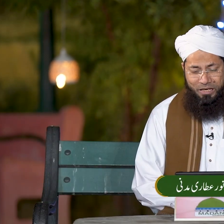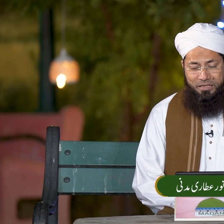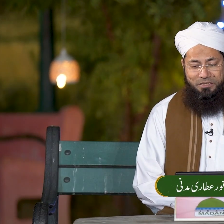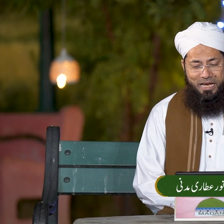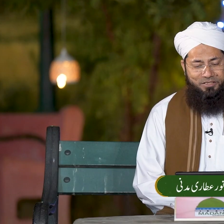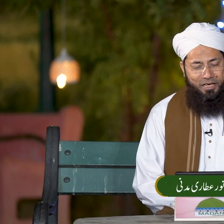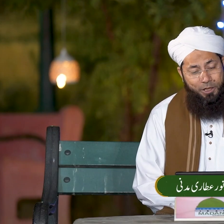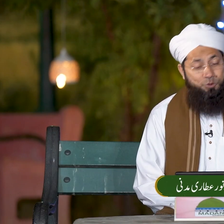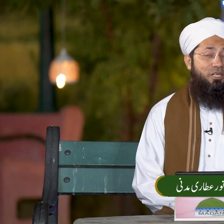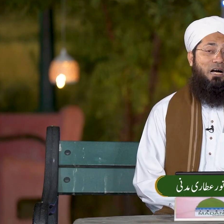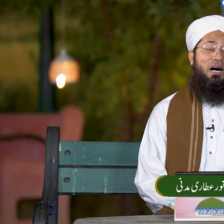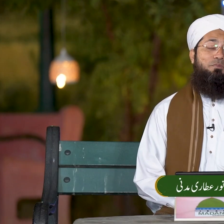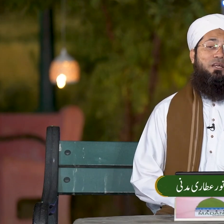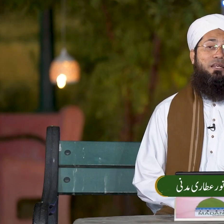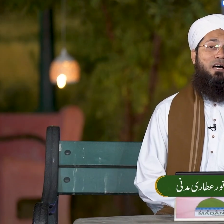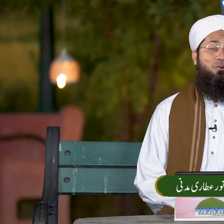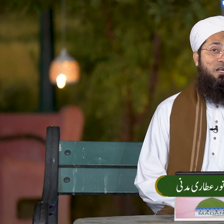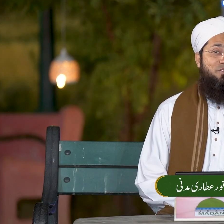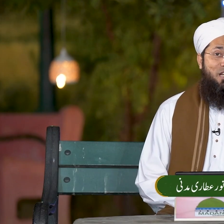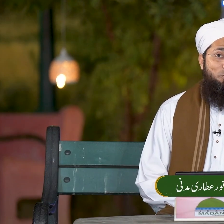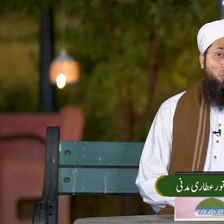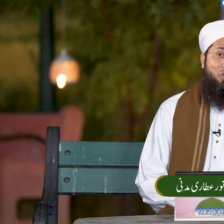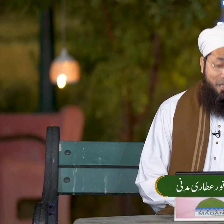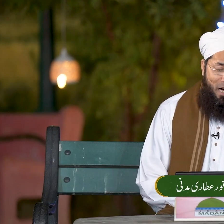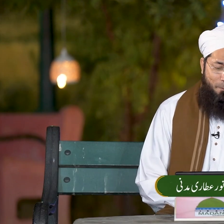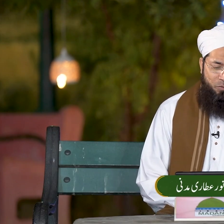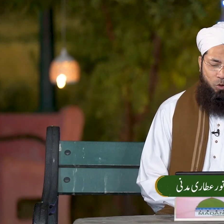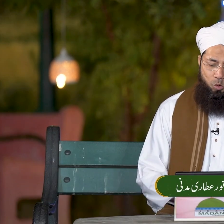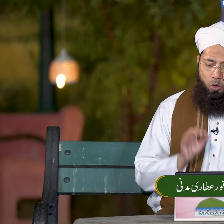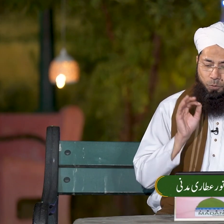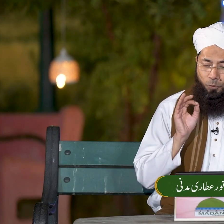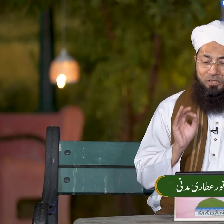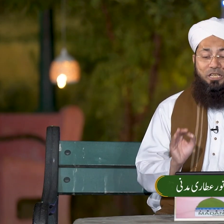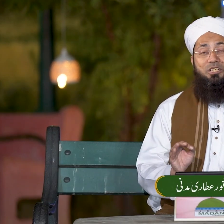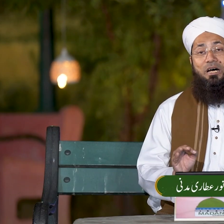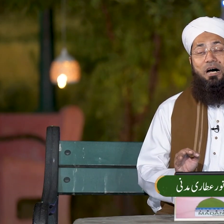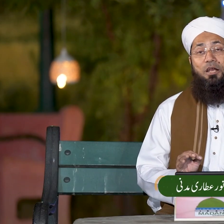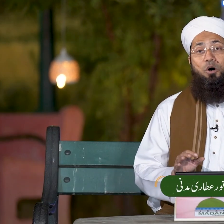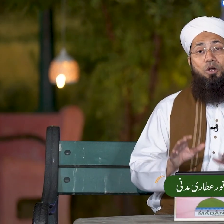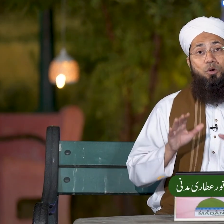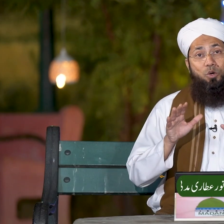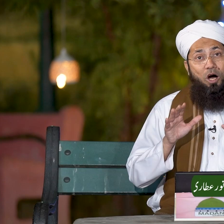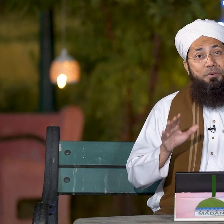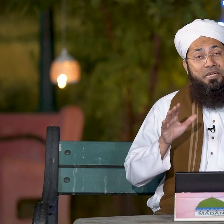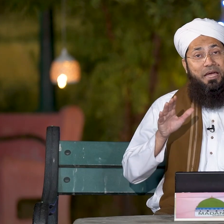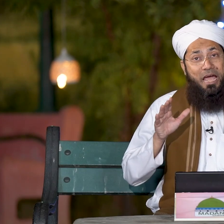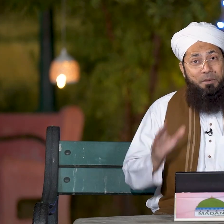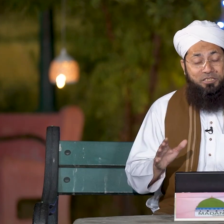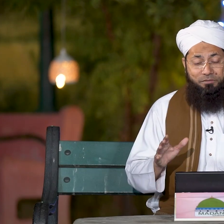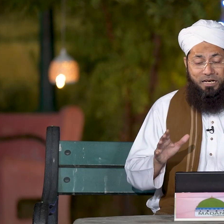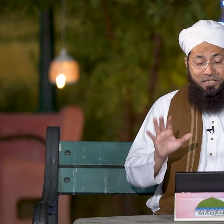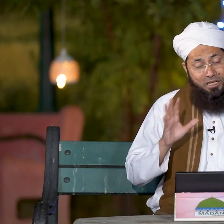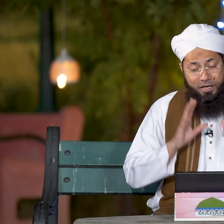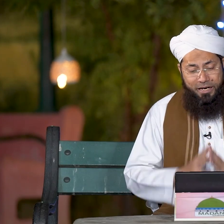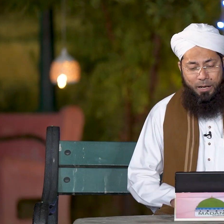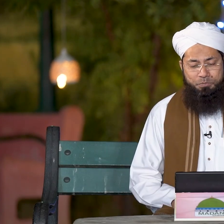ہوا، جیسے ہی اس نے آپ صلی اللہ علیہ وسلم کو دیکھا تو نبوت کے جلال اور رعب کی ہیبت